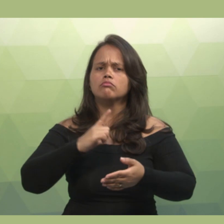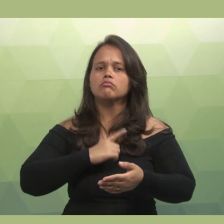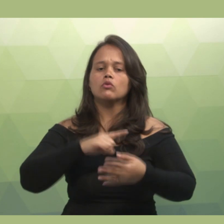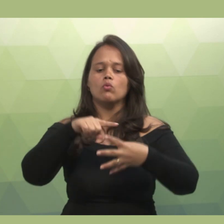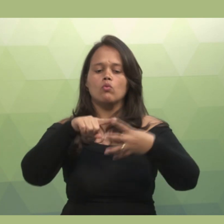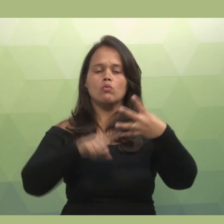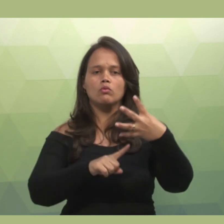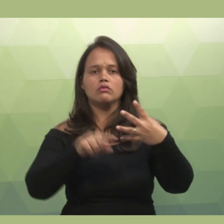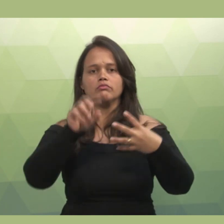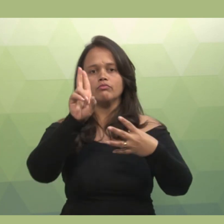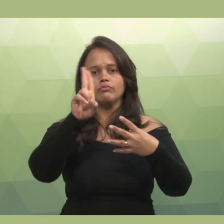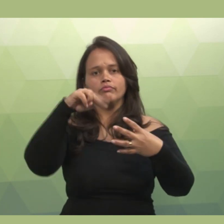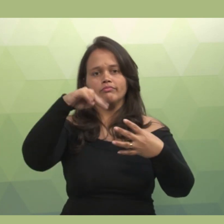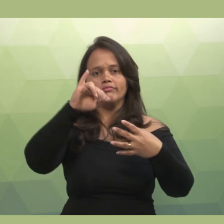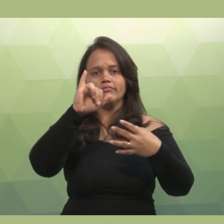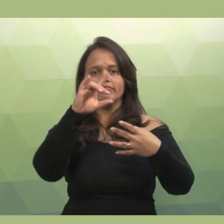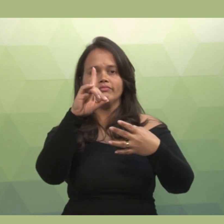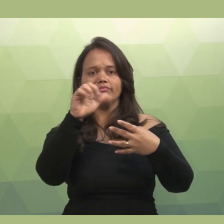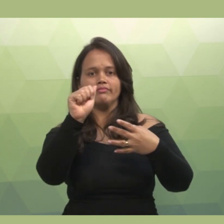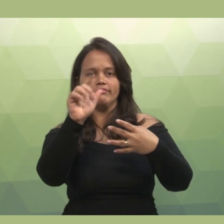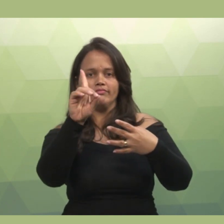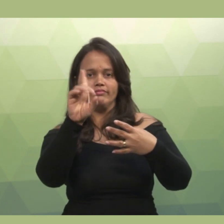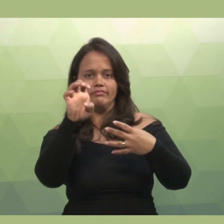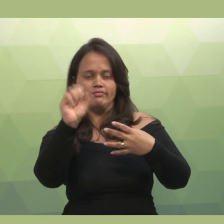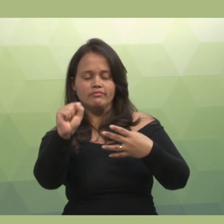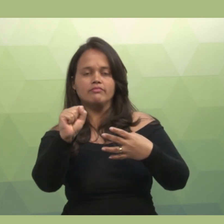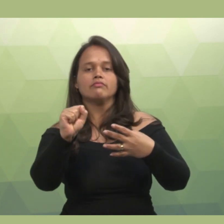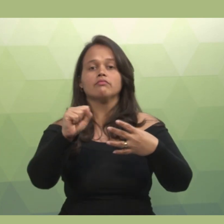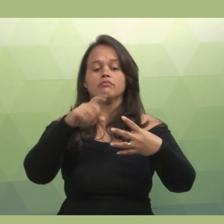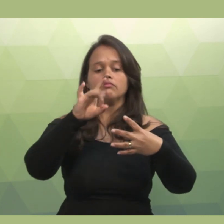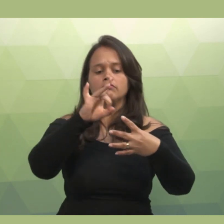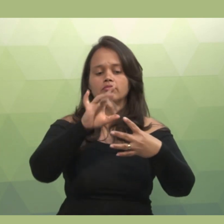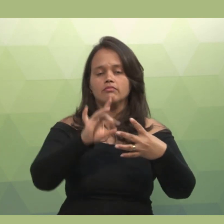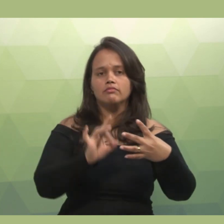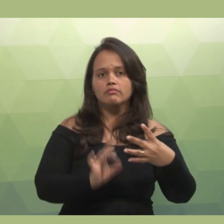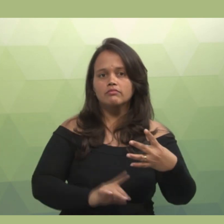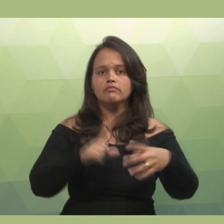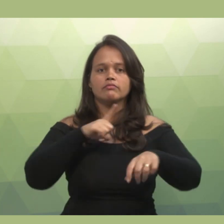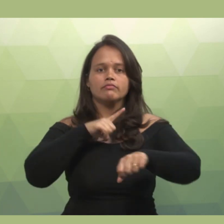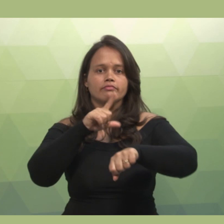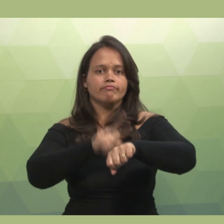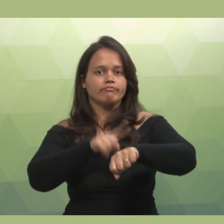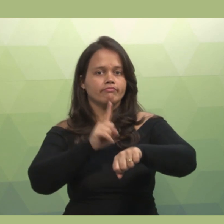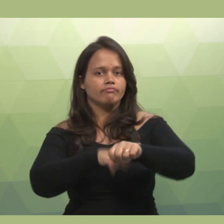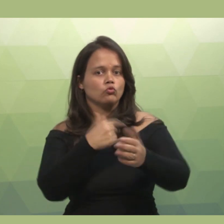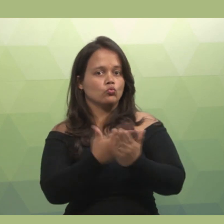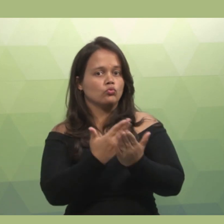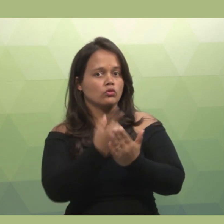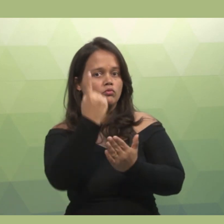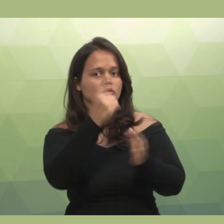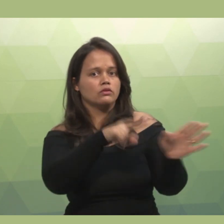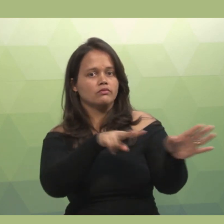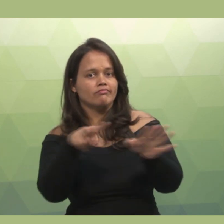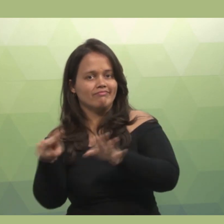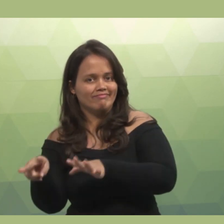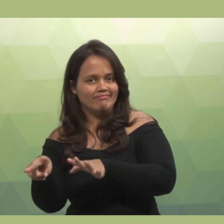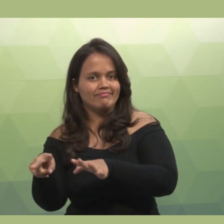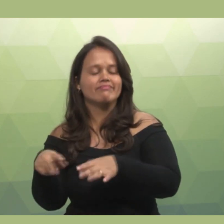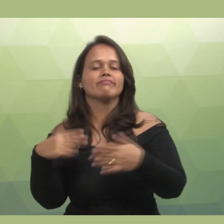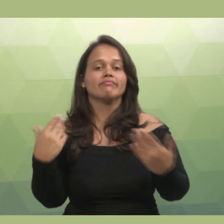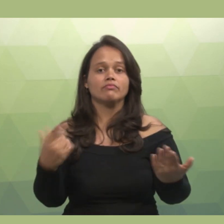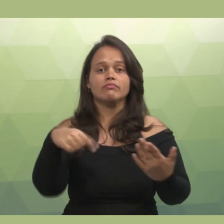virtual, é composto por 4 unidades. Para cada unidade, haverá o tempo de estudo de uma